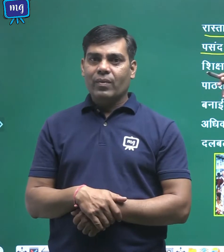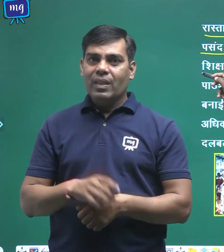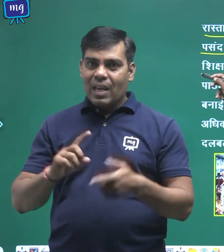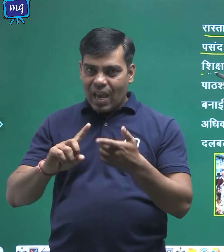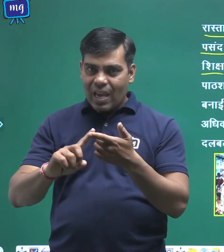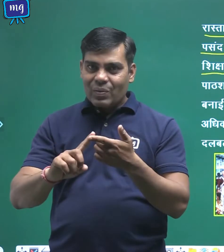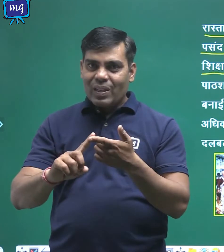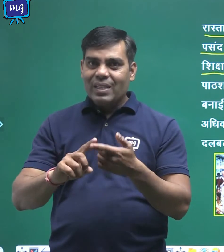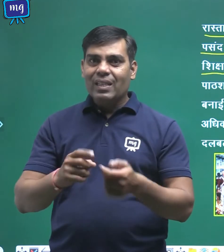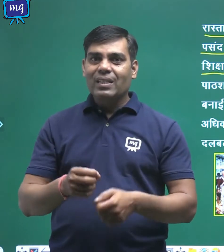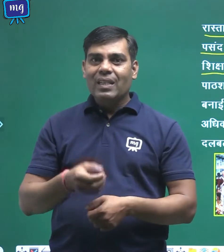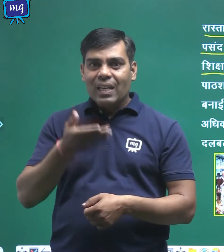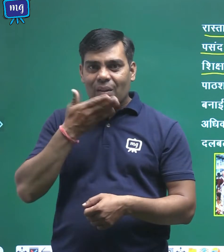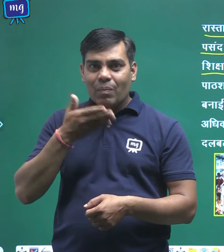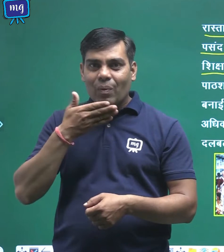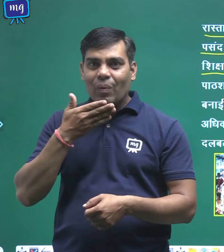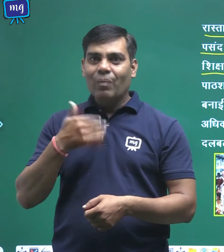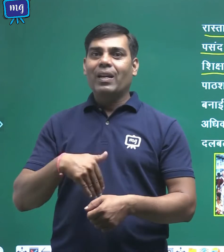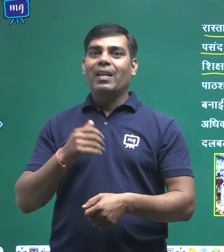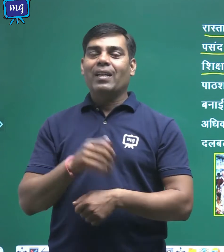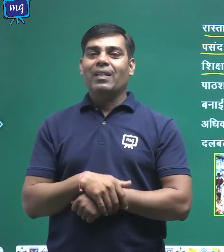शिक्षा ग्रहण करें।